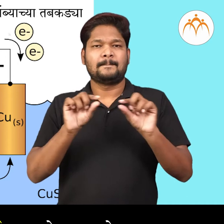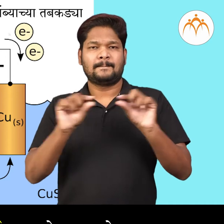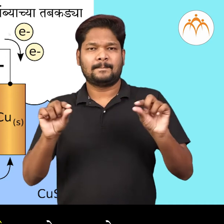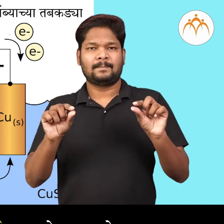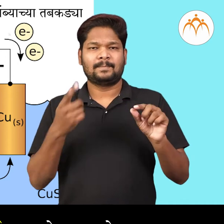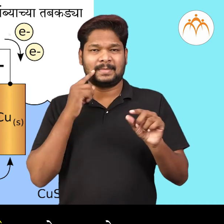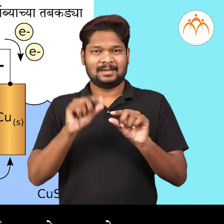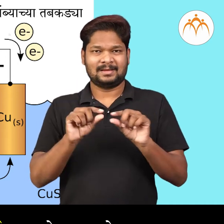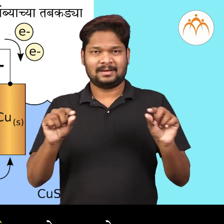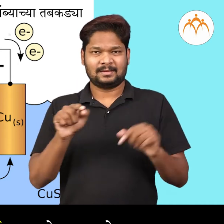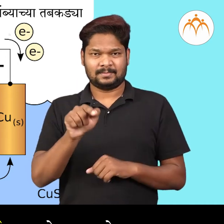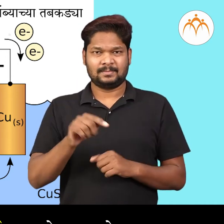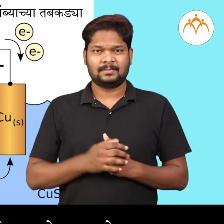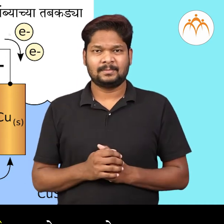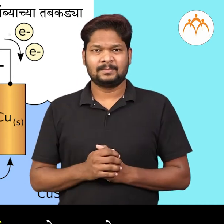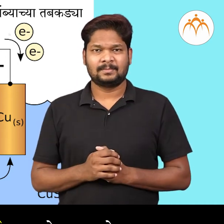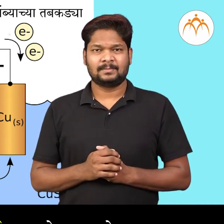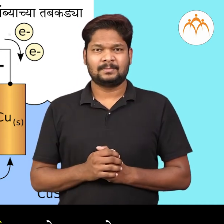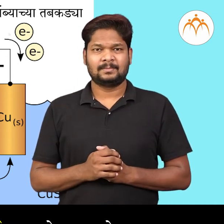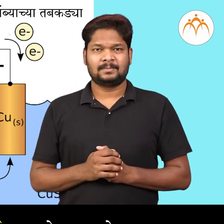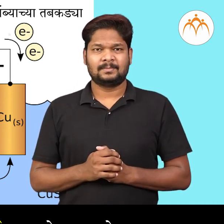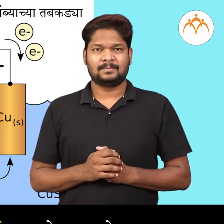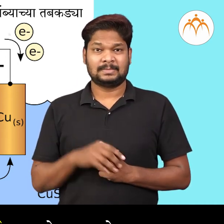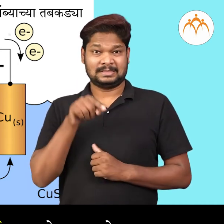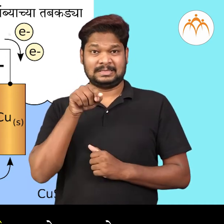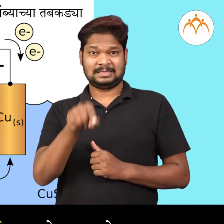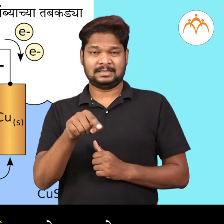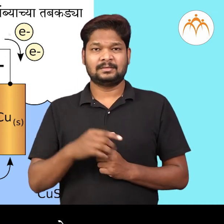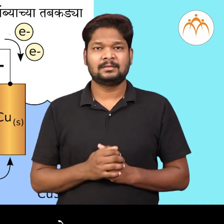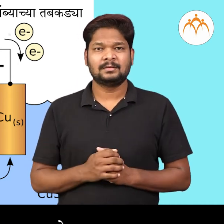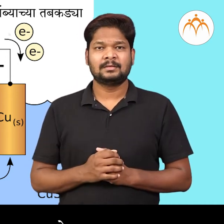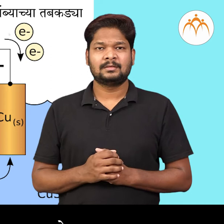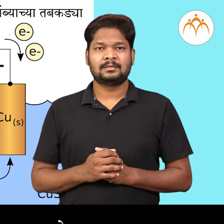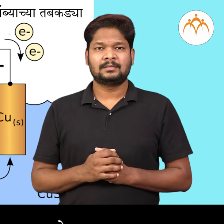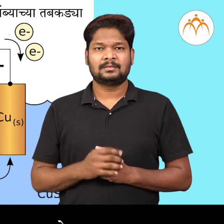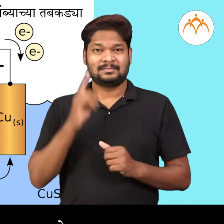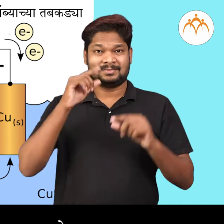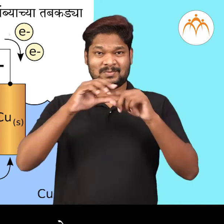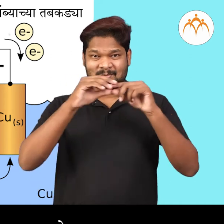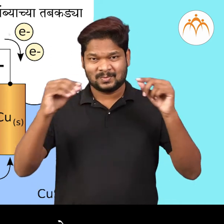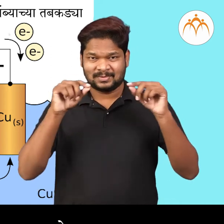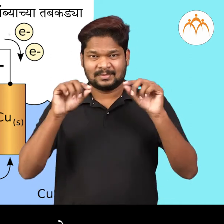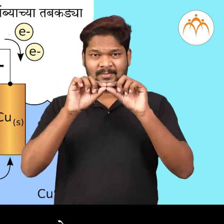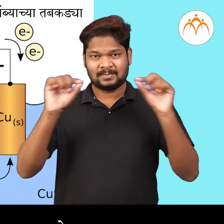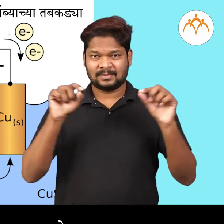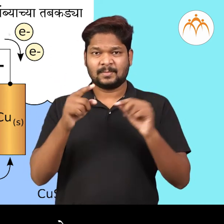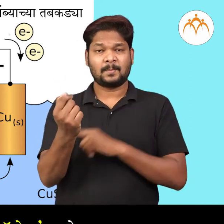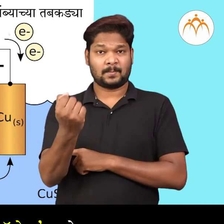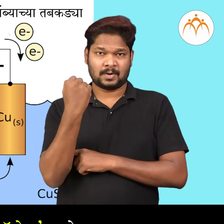इलेक्ट्रॉनिक पूजा व्यक्ति आने वाले व्यक्ति